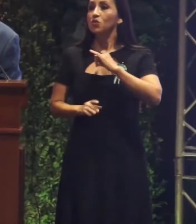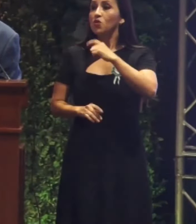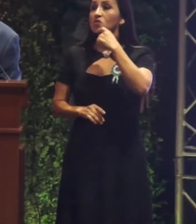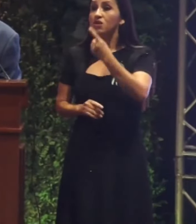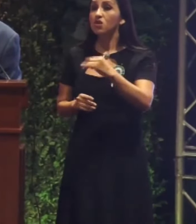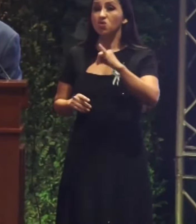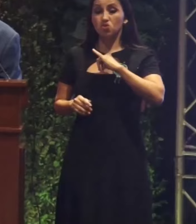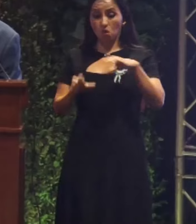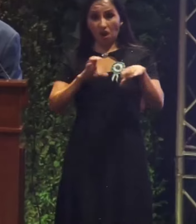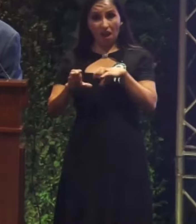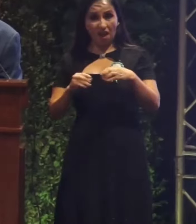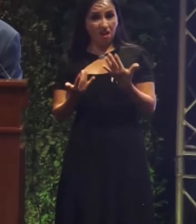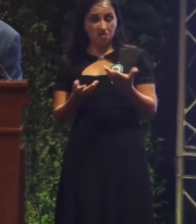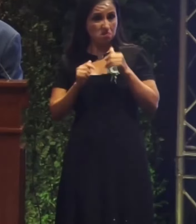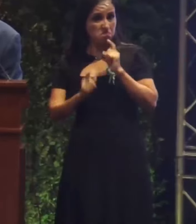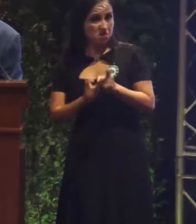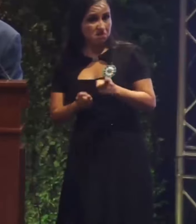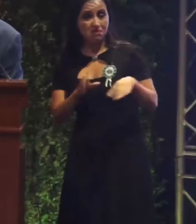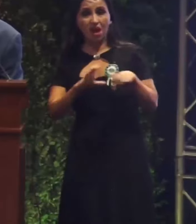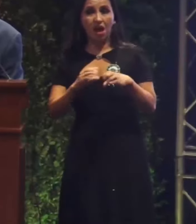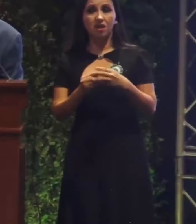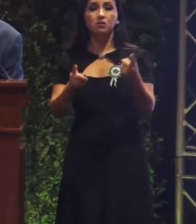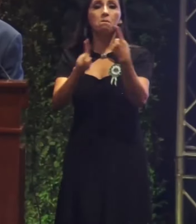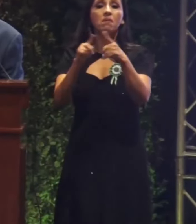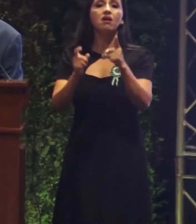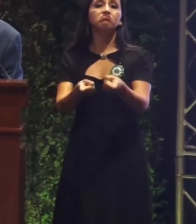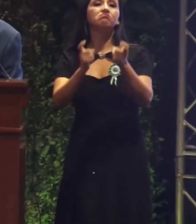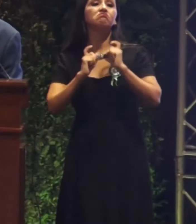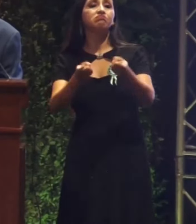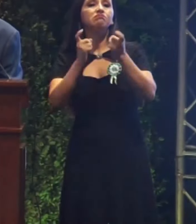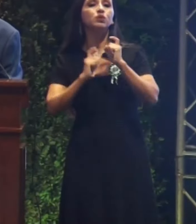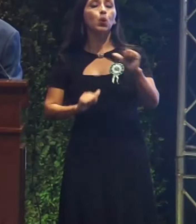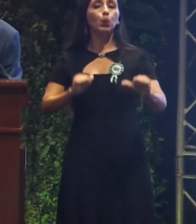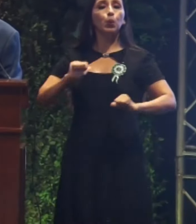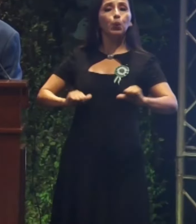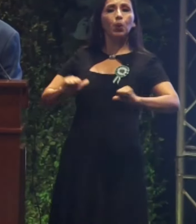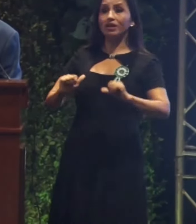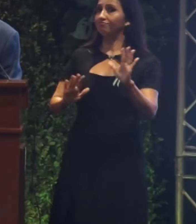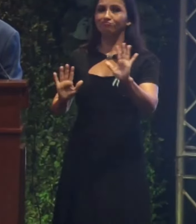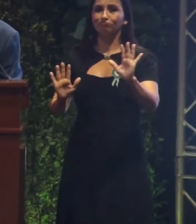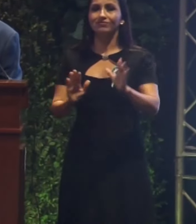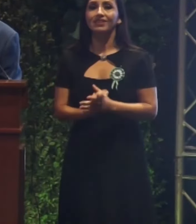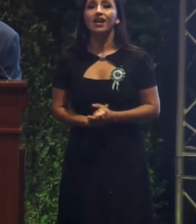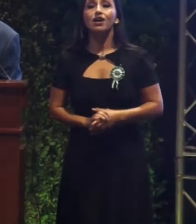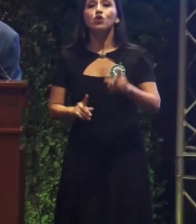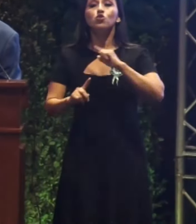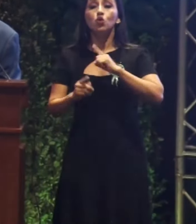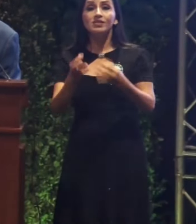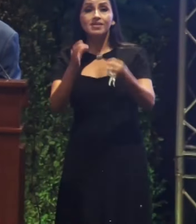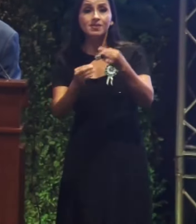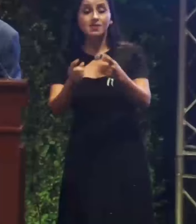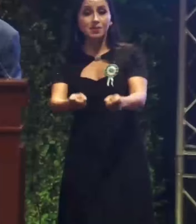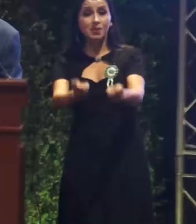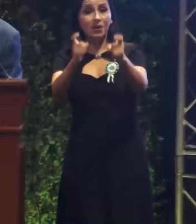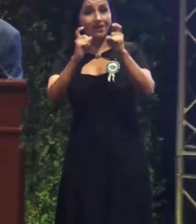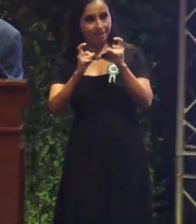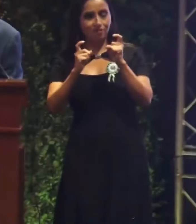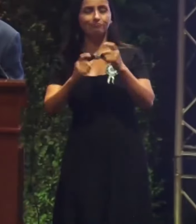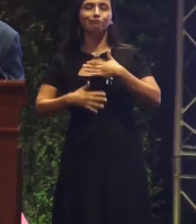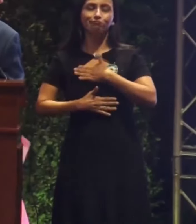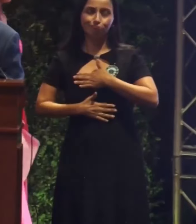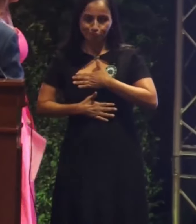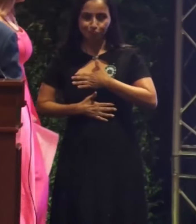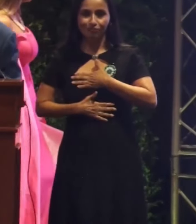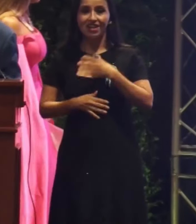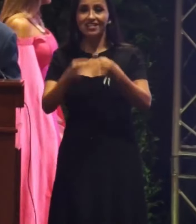uno no hace lo que hace pensando en ganar premios o distinciones, pero si alguno llega, se lo recibe con mucho agrado,